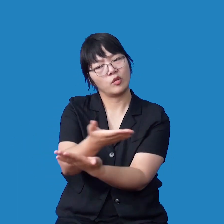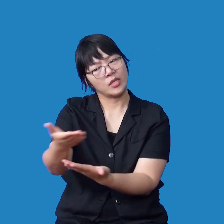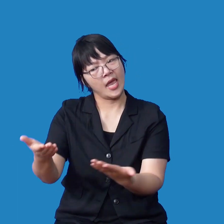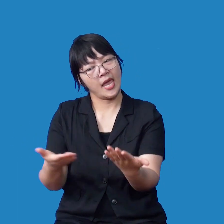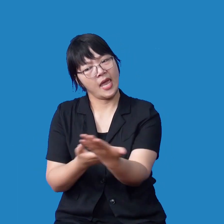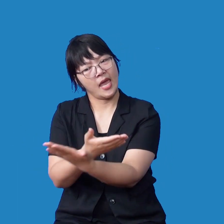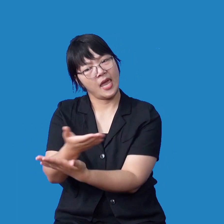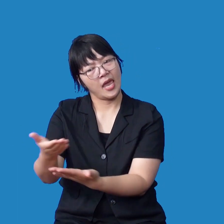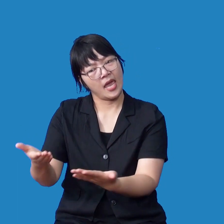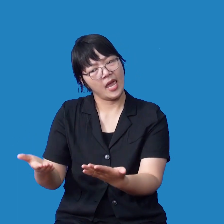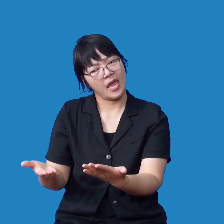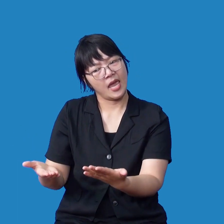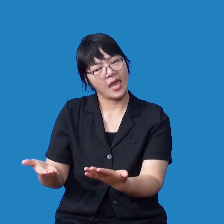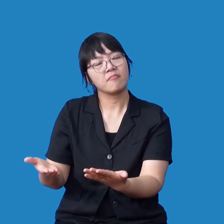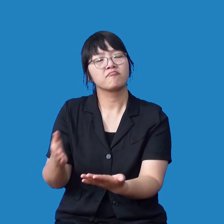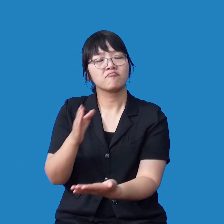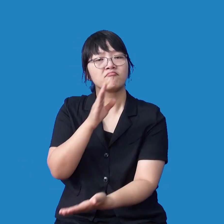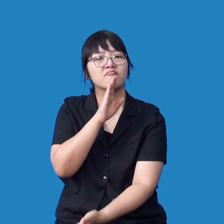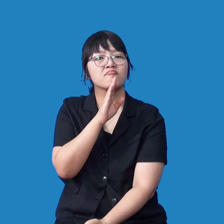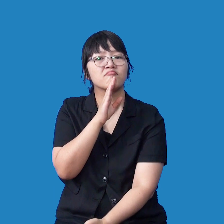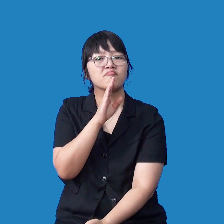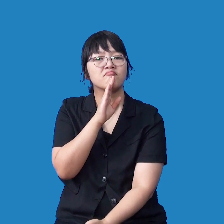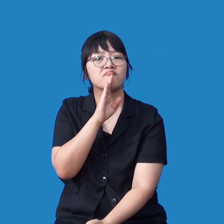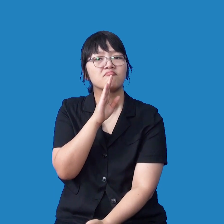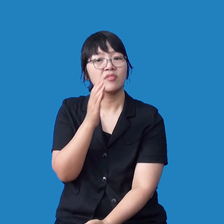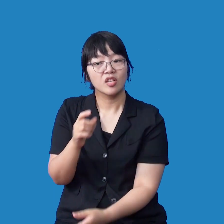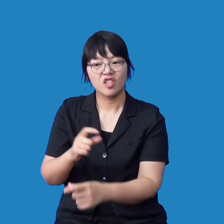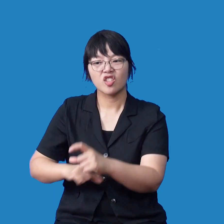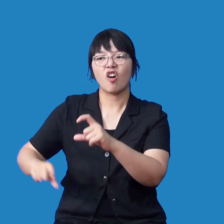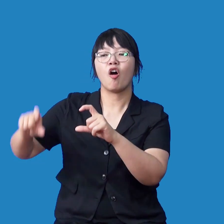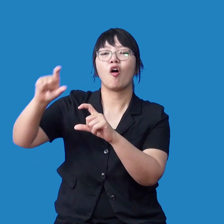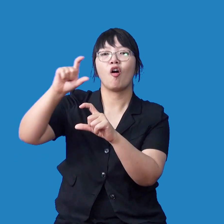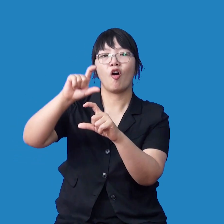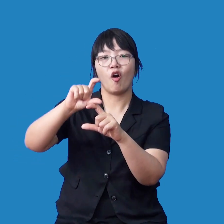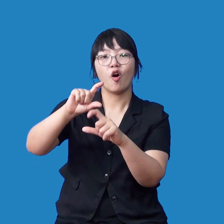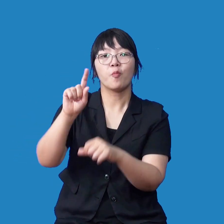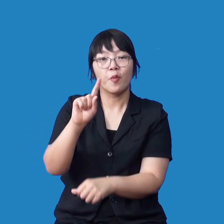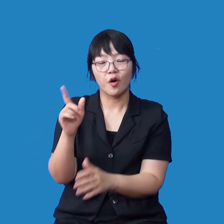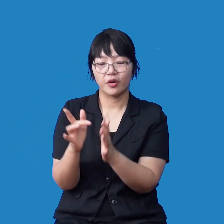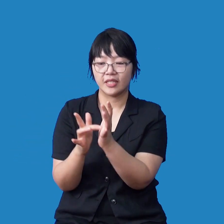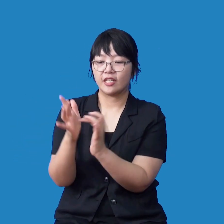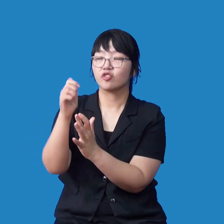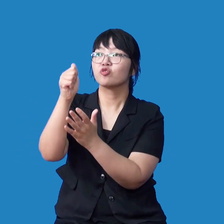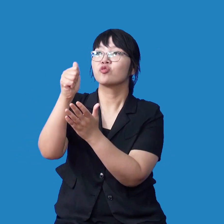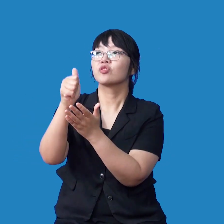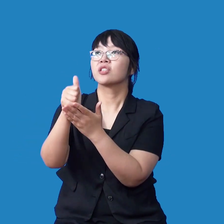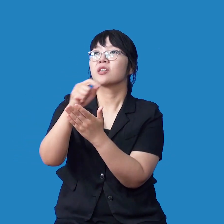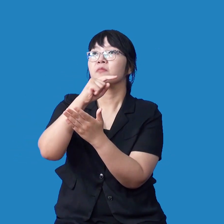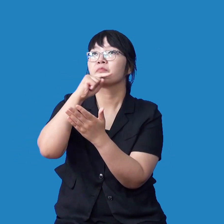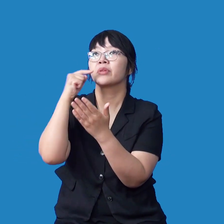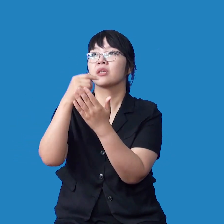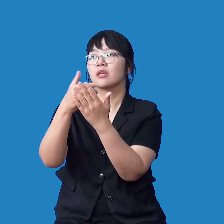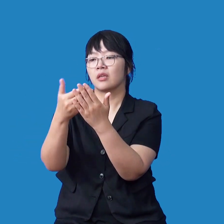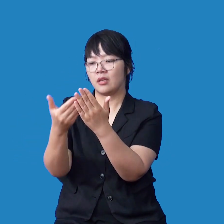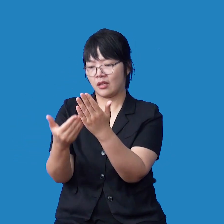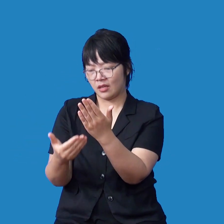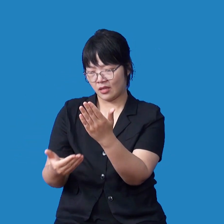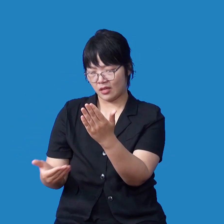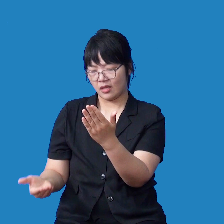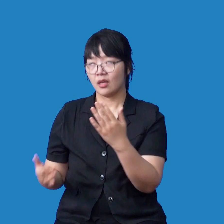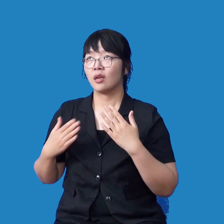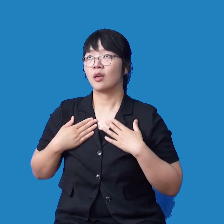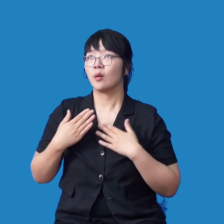물론 의미할 수도 있습니다. 한 걸음 더 나가서 이것은 예수 그리스도의 몸을 십자가에서 희생하신 그의